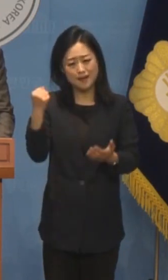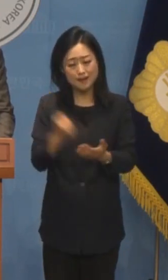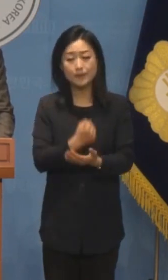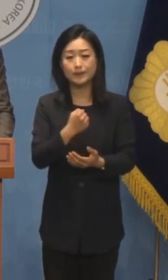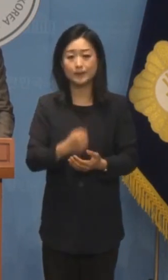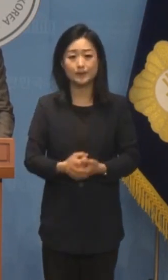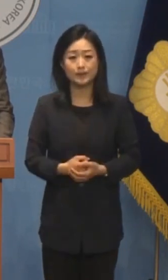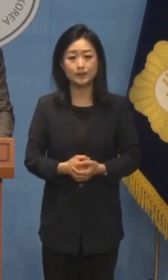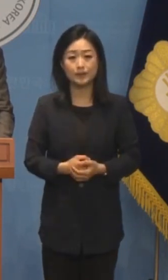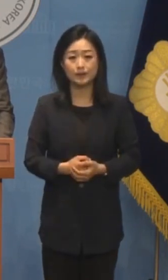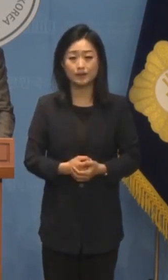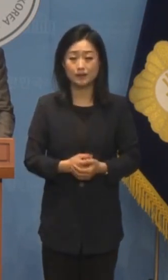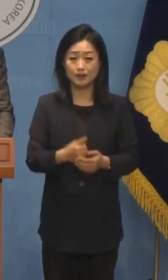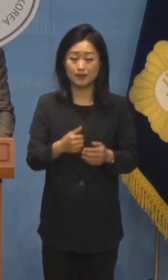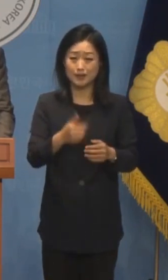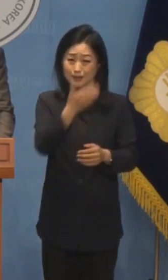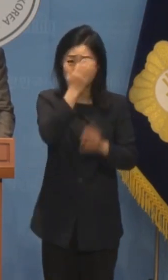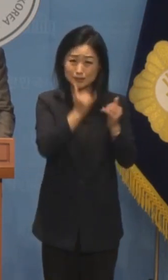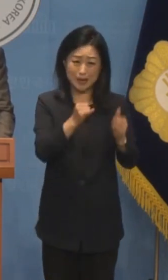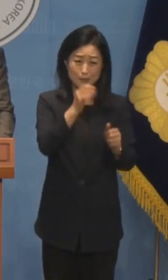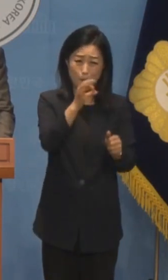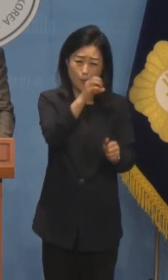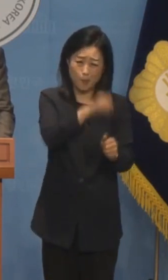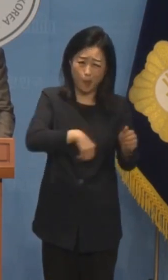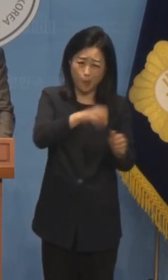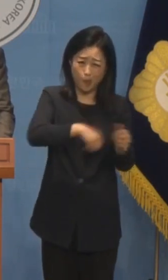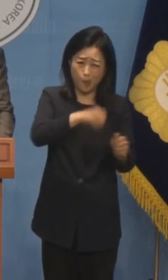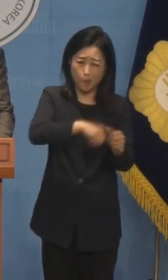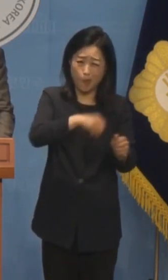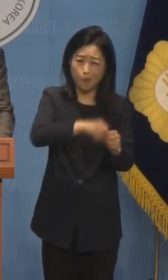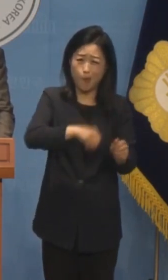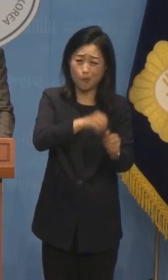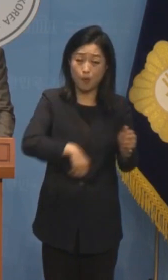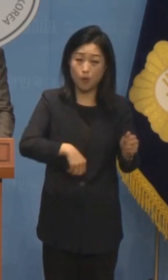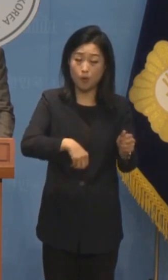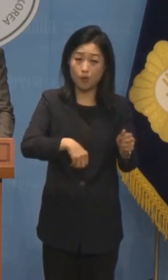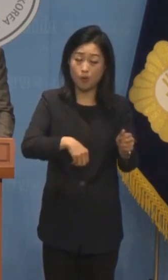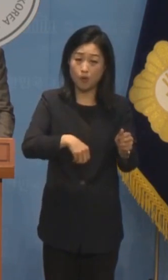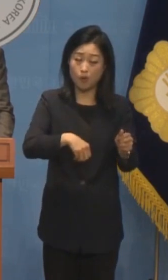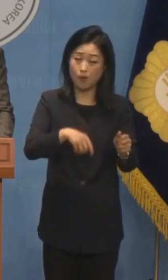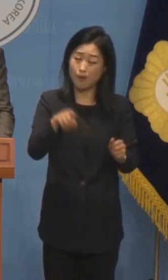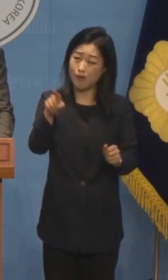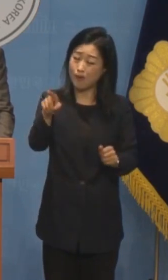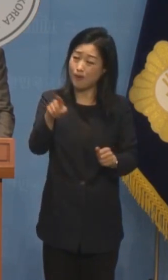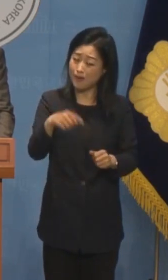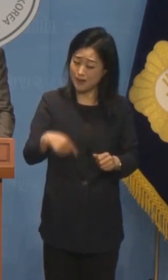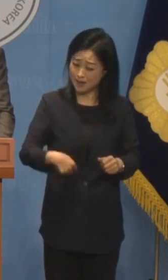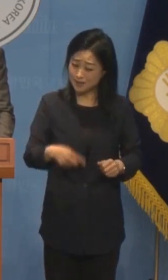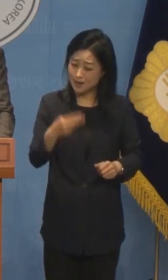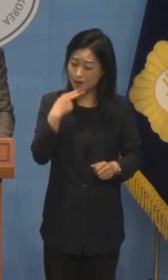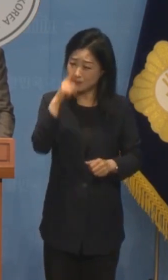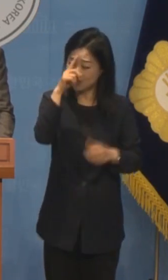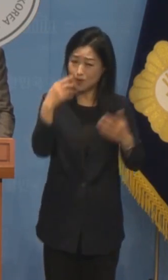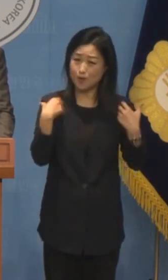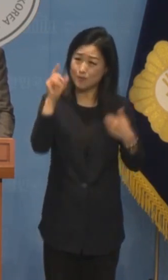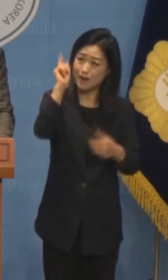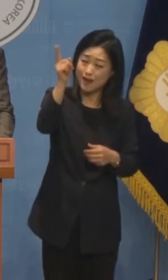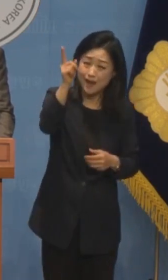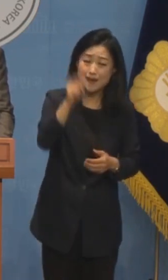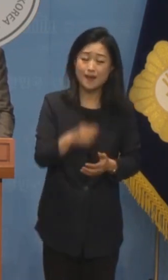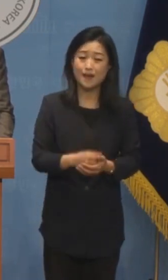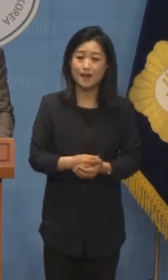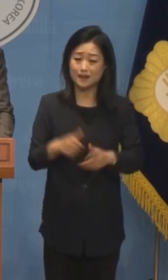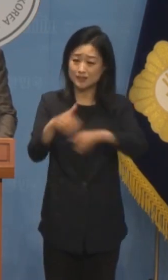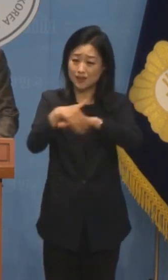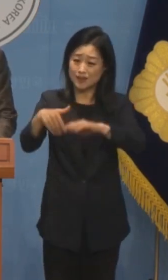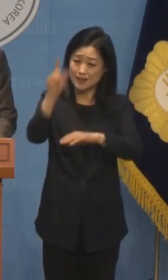격입니다. 뜯을 데가 없어서 어디 어린아이들의 호주머니에서 수천만 원씩 강탈하는 일말의 양심조차 상실한 깡패 같은